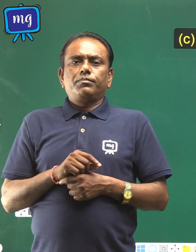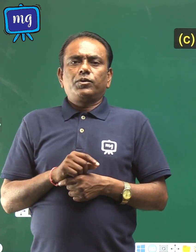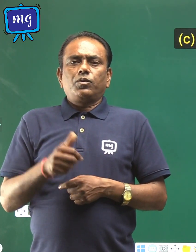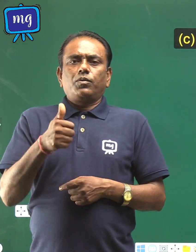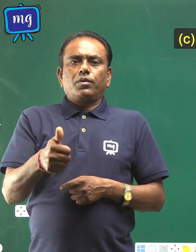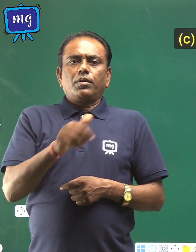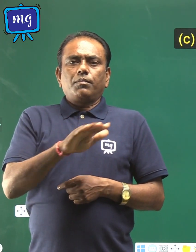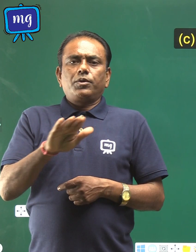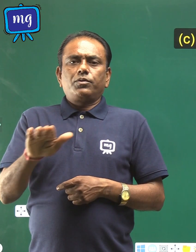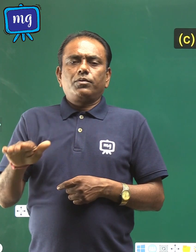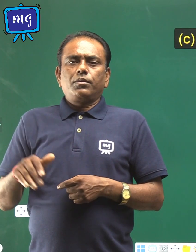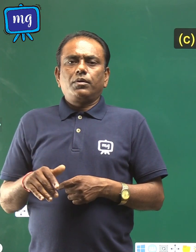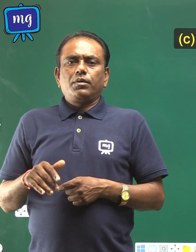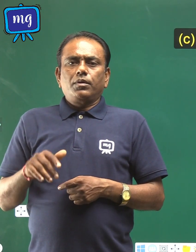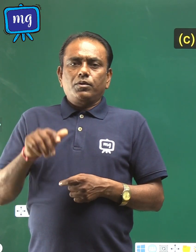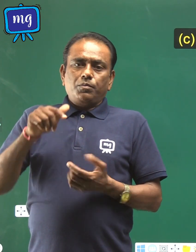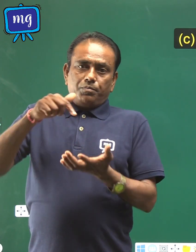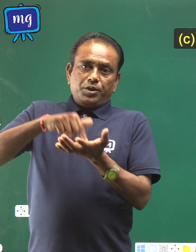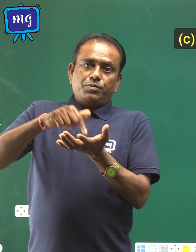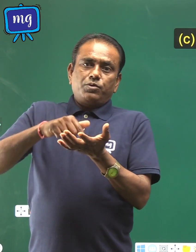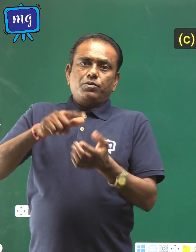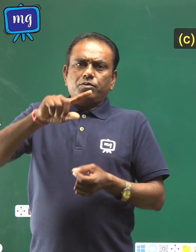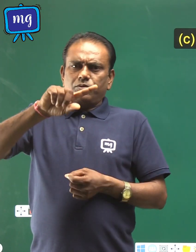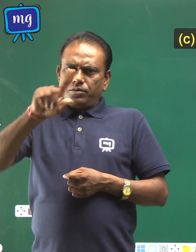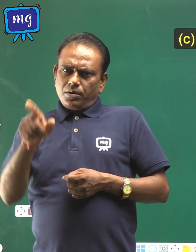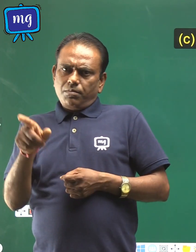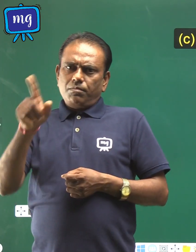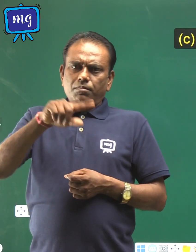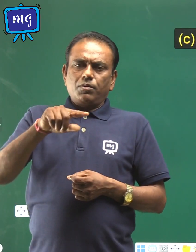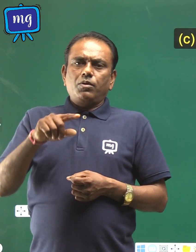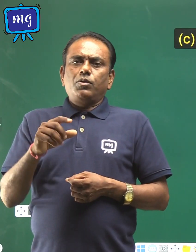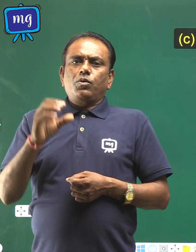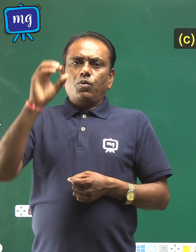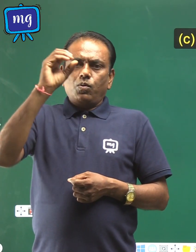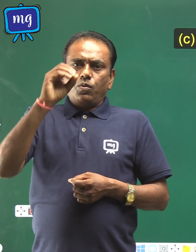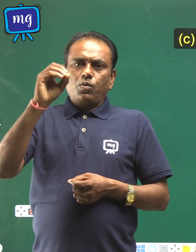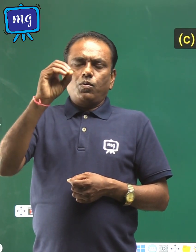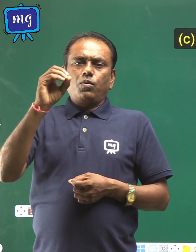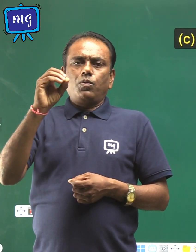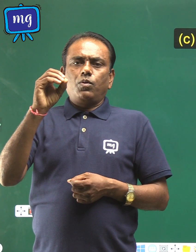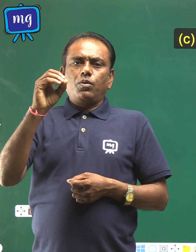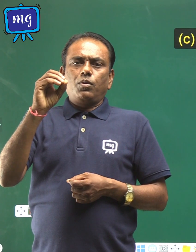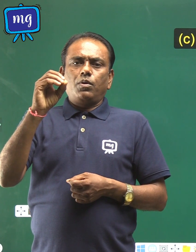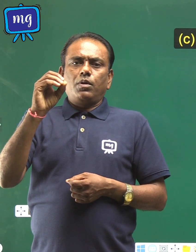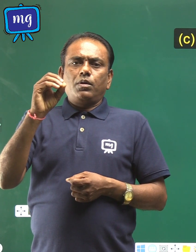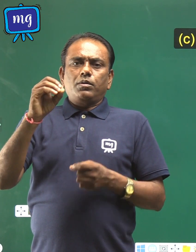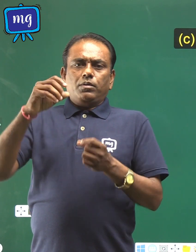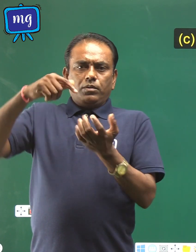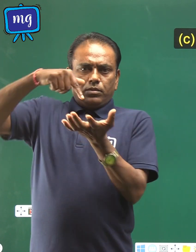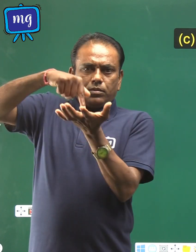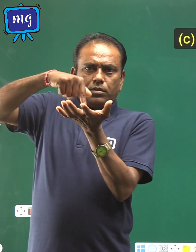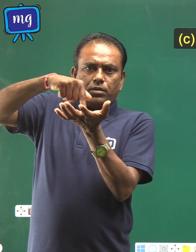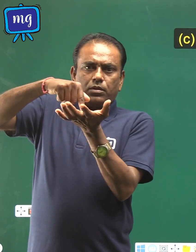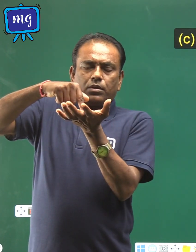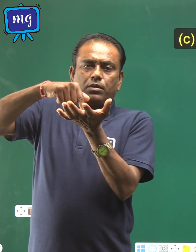ठीक है बच्चों, तो बीच में जो चाप कटा है उसको अपन O, केंद्र बिंदु O